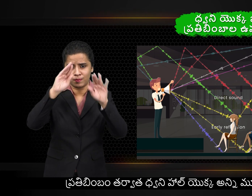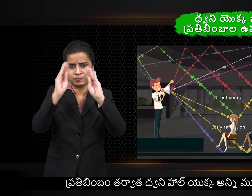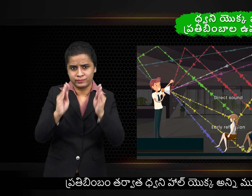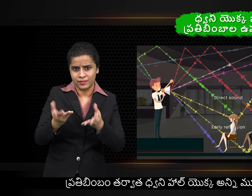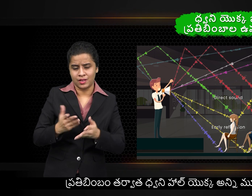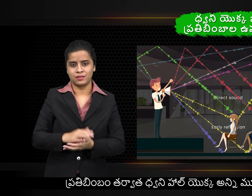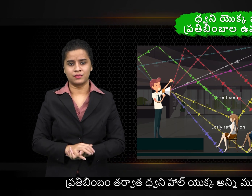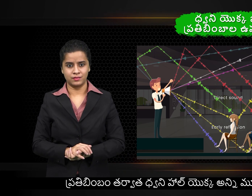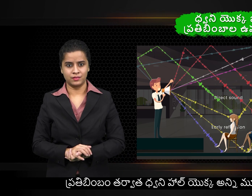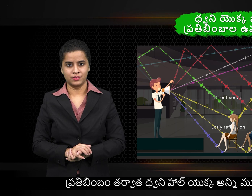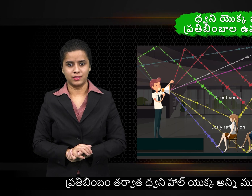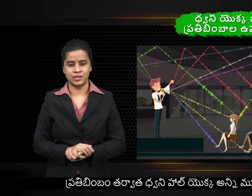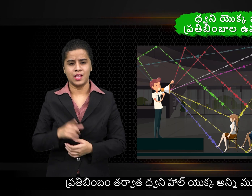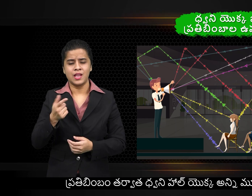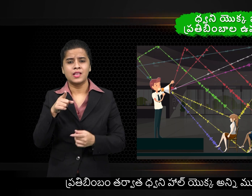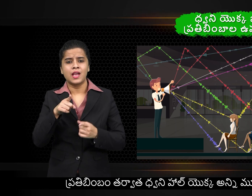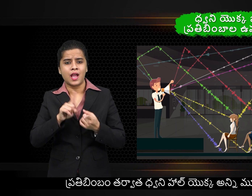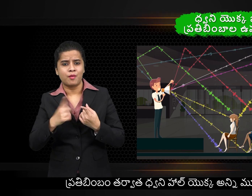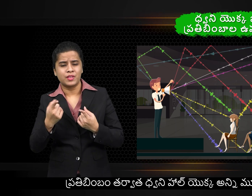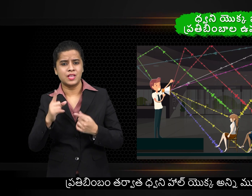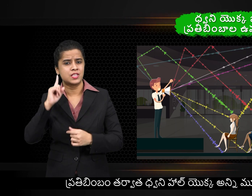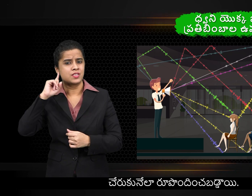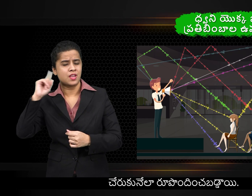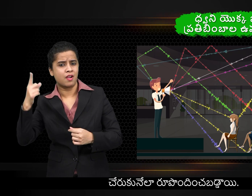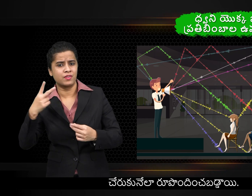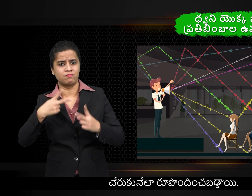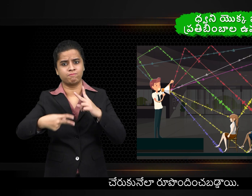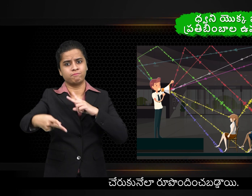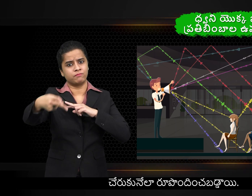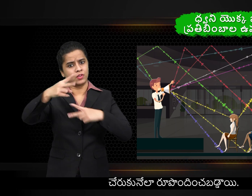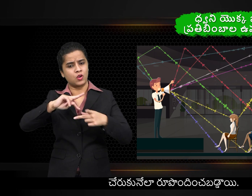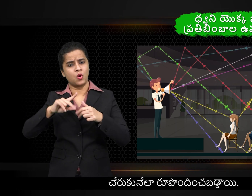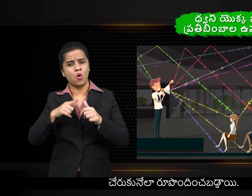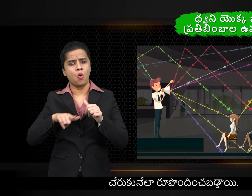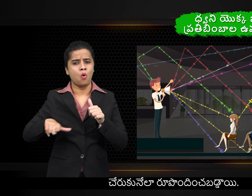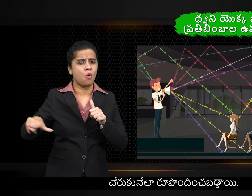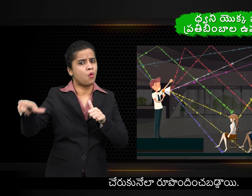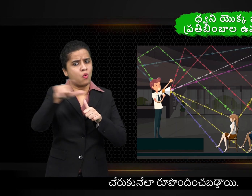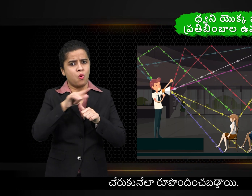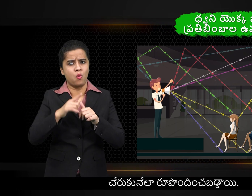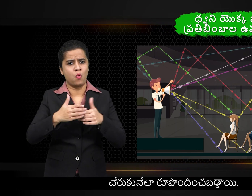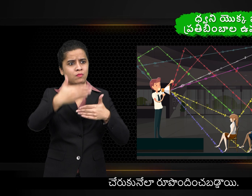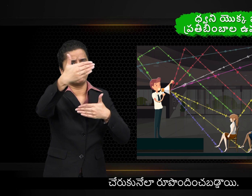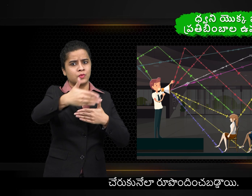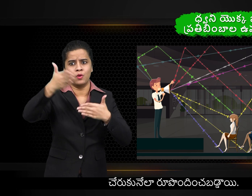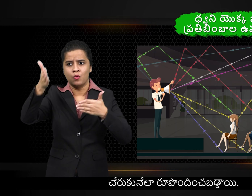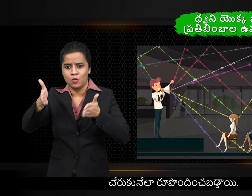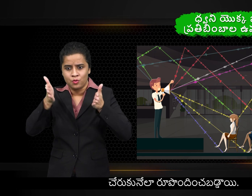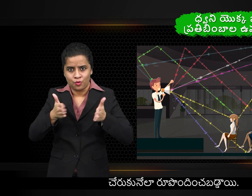ప్రతిబింబం తరువాత ధ్వని హాల్ యొక్క అన్ని మూలలకు చేరుకునేలా రూపొందించబడ్డాయి.